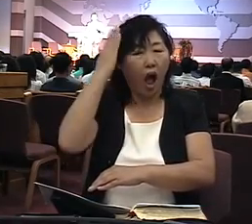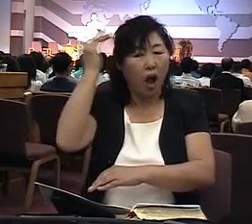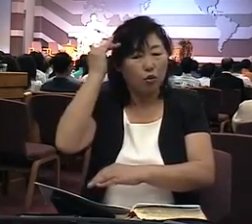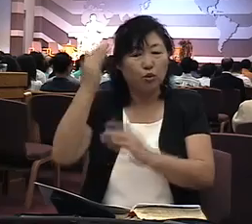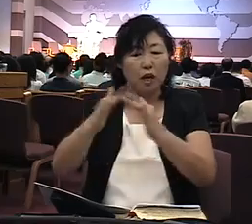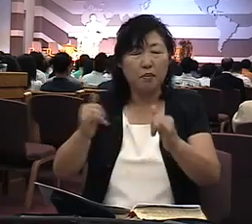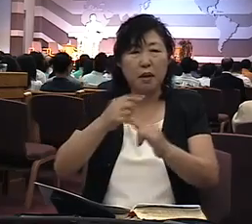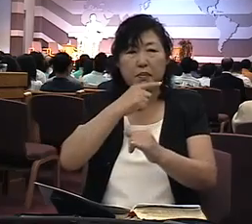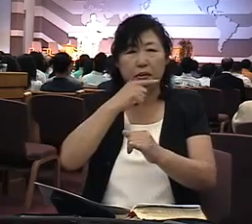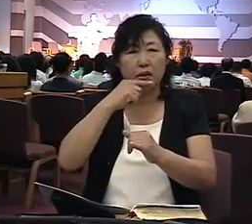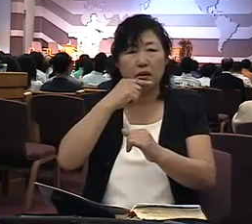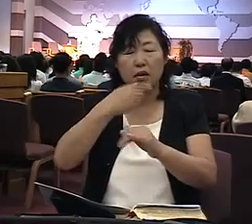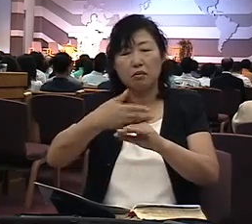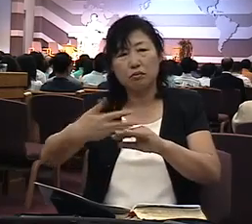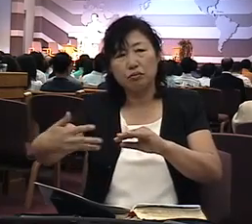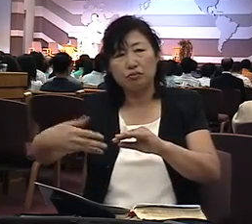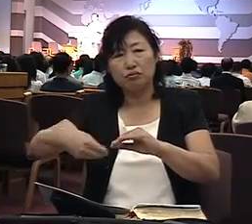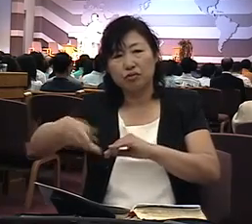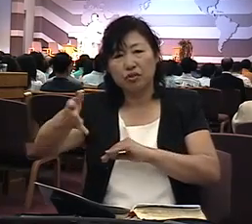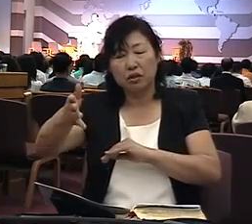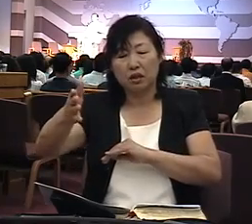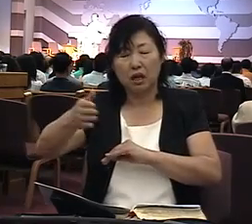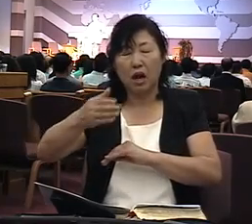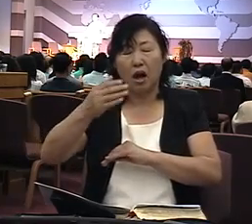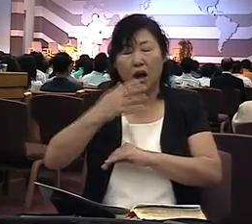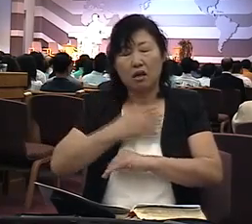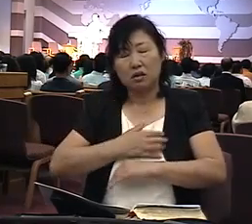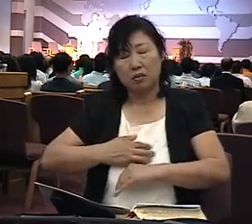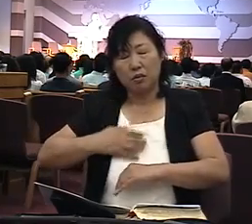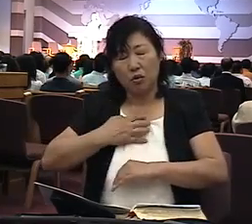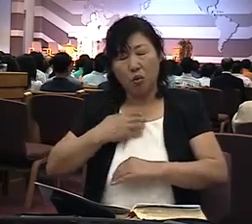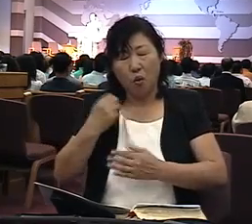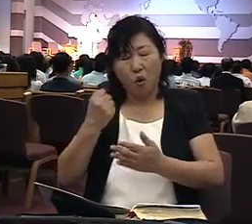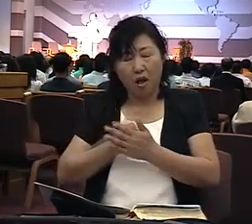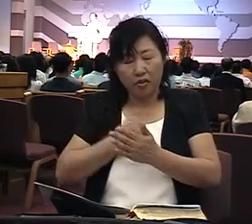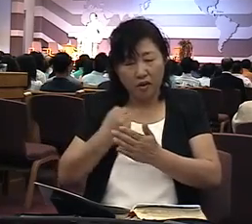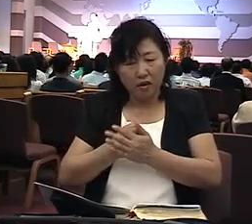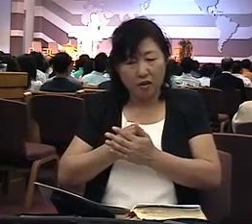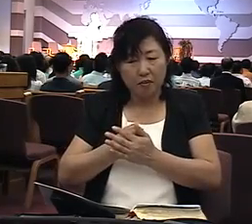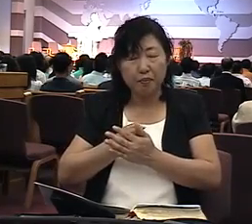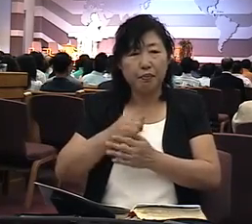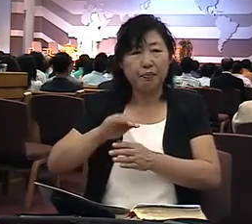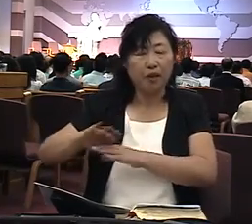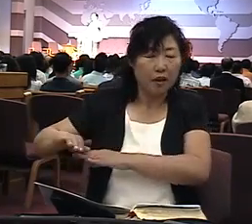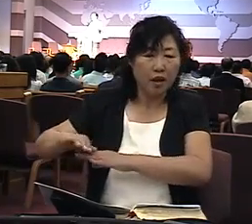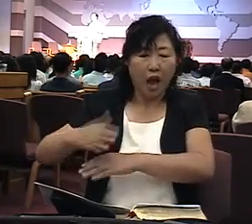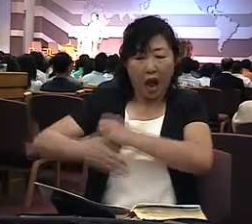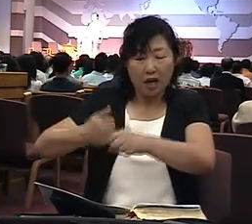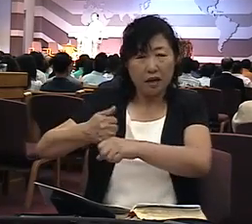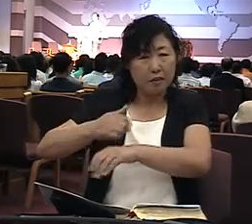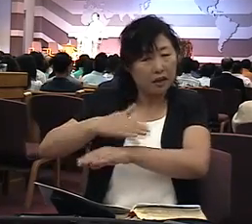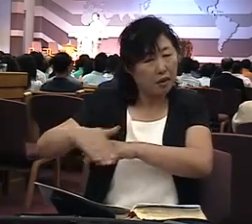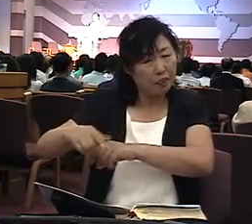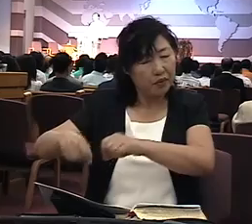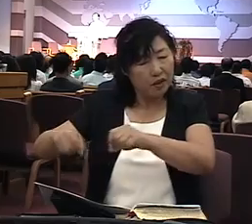슬프고 안타깝고 분노도 있지만, 그래도 다시 한번 하나님의 편에서 하나님의 섭리 중심으로